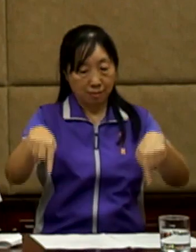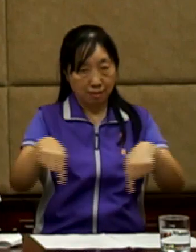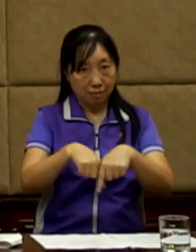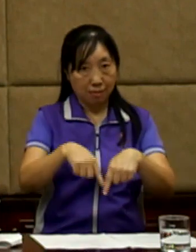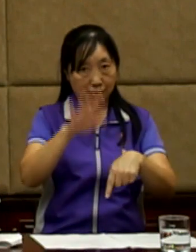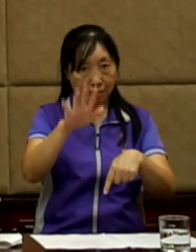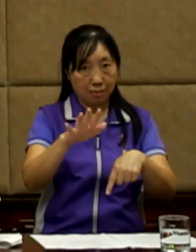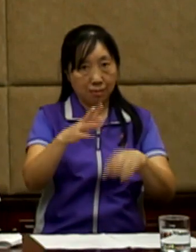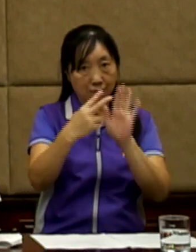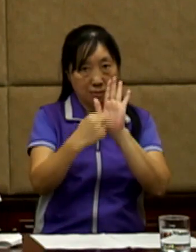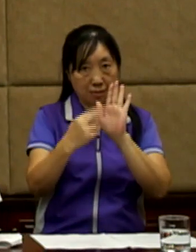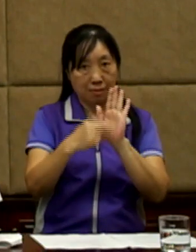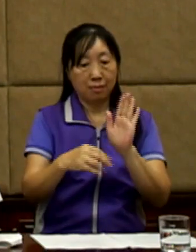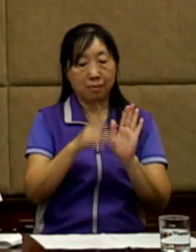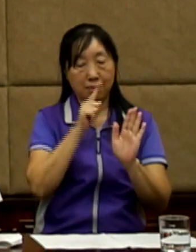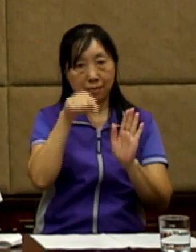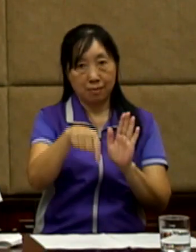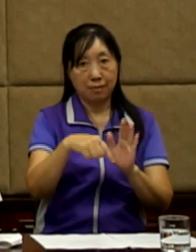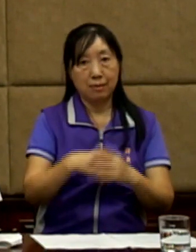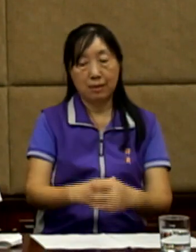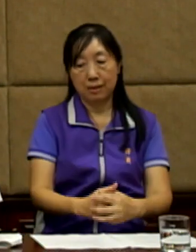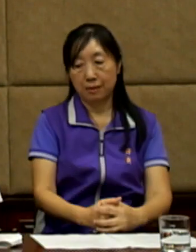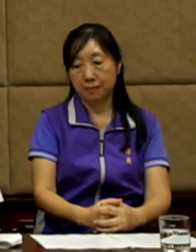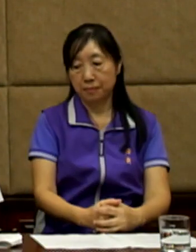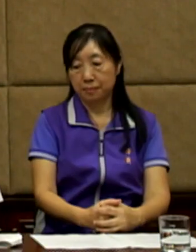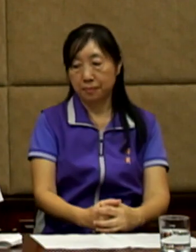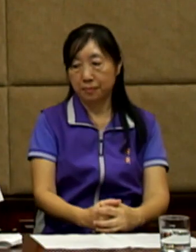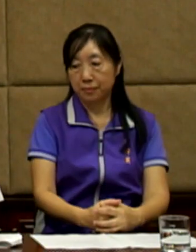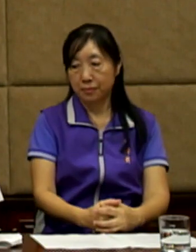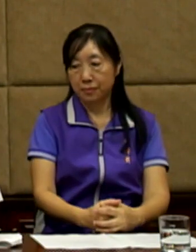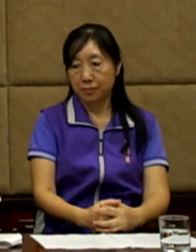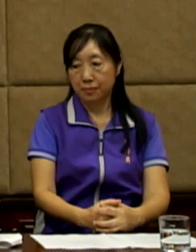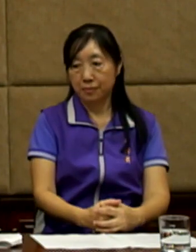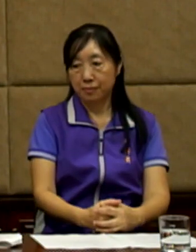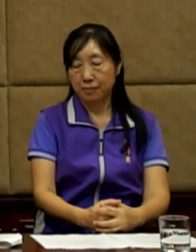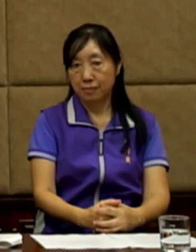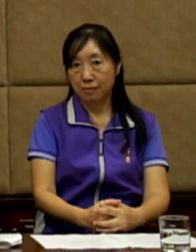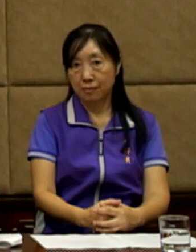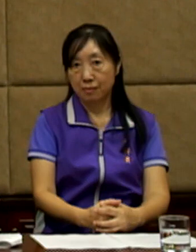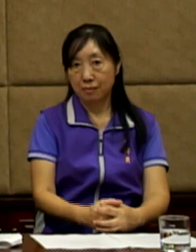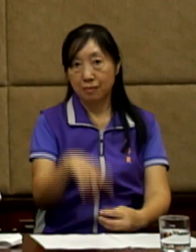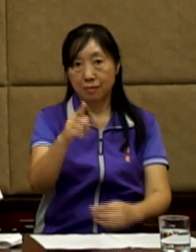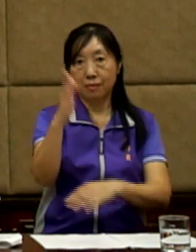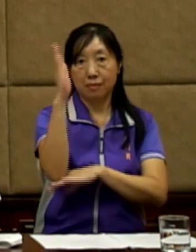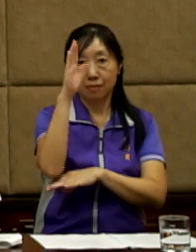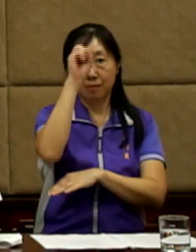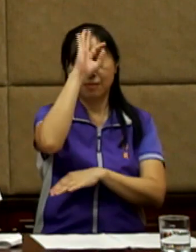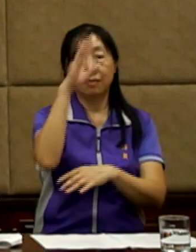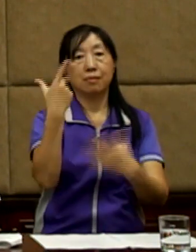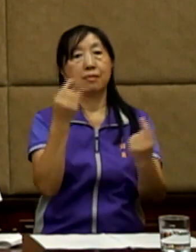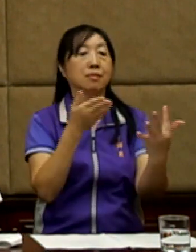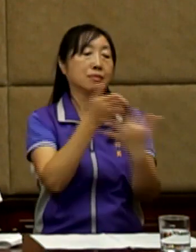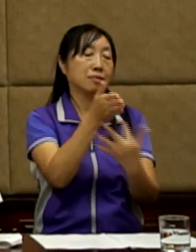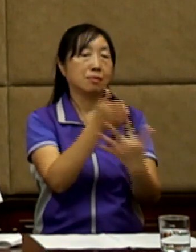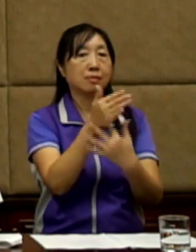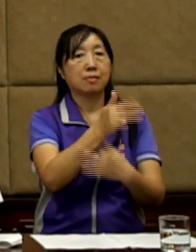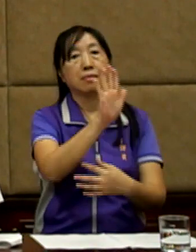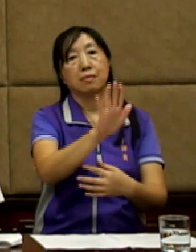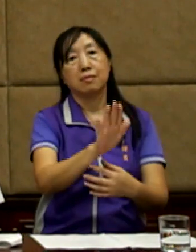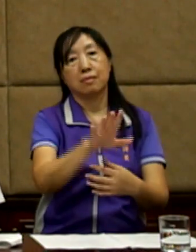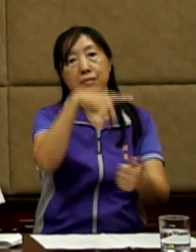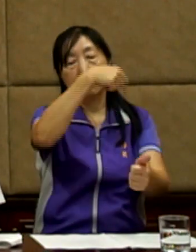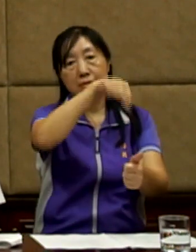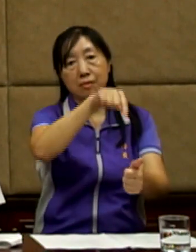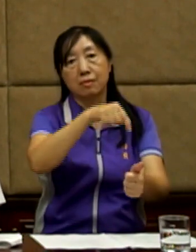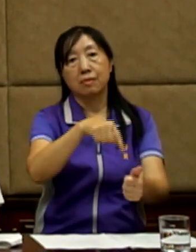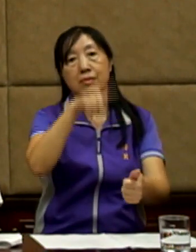说明说整个那个就是说政党还主导整个交易案跟董监